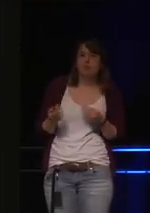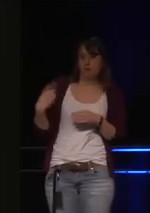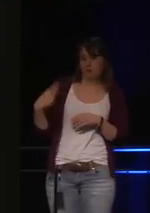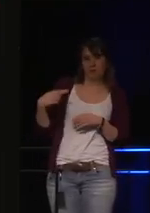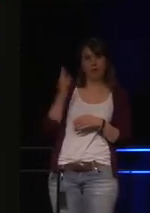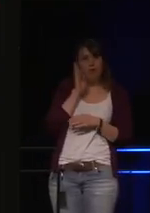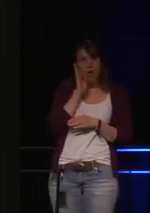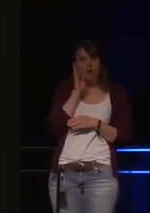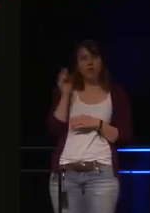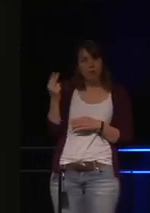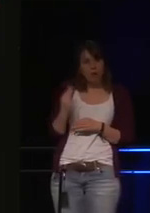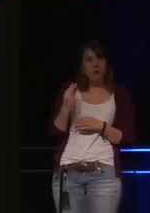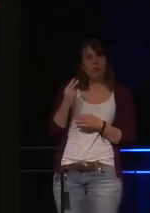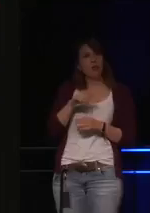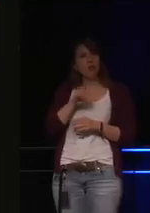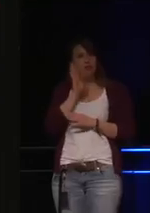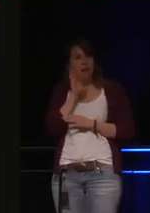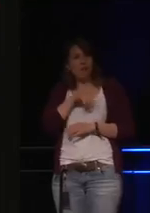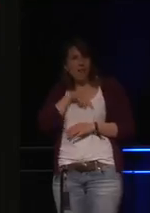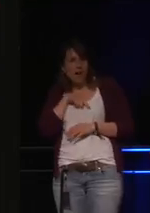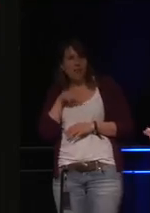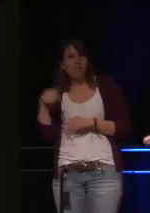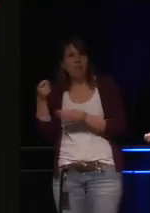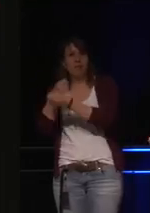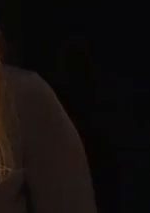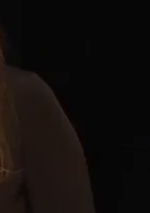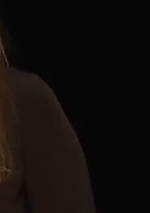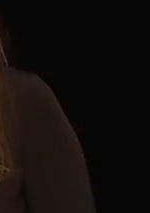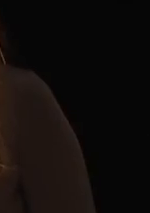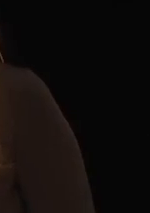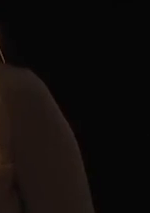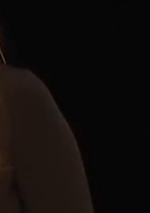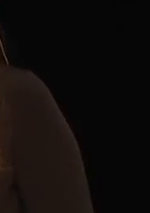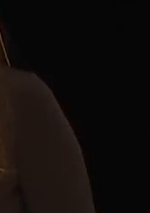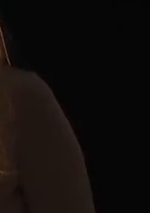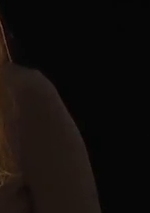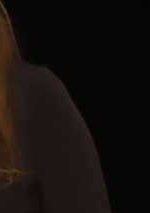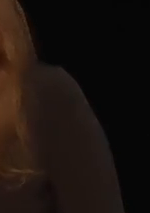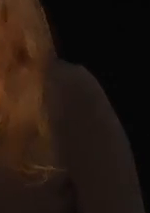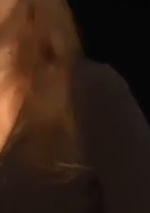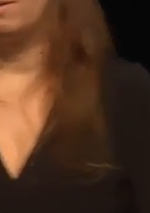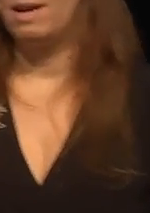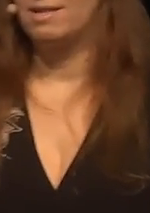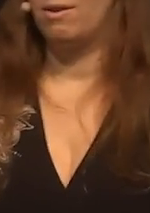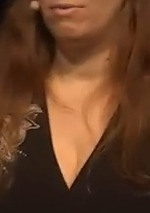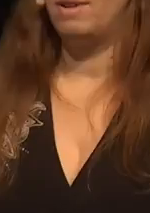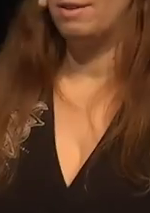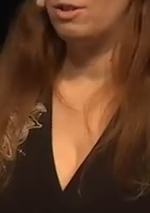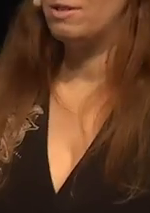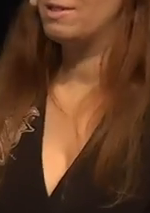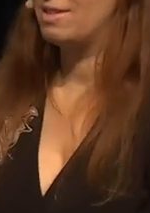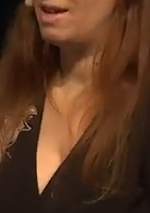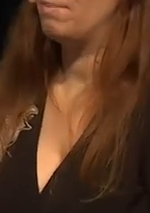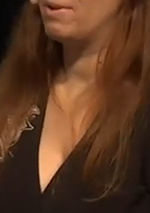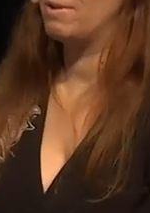Y para que haga, por ejemplo, un café más fuerte o menos fuerte según lo que se haya dormido. Eso es lo inteligente. Eso suena